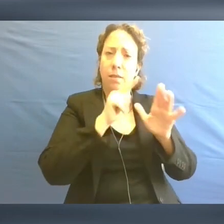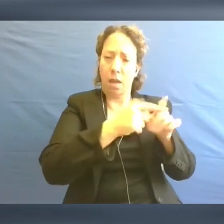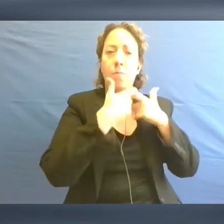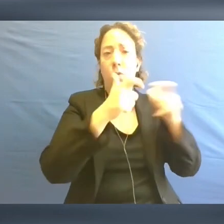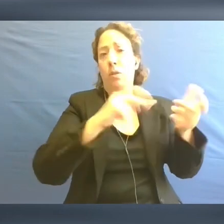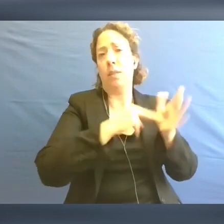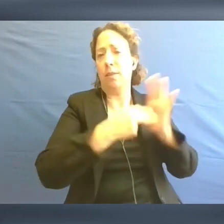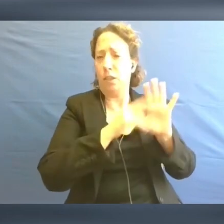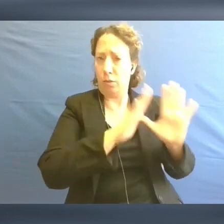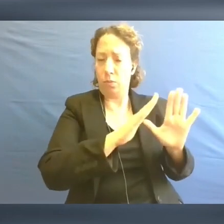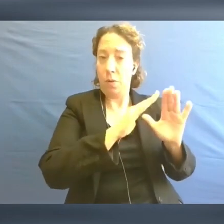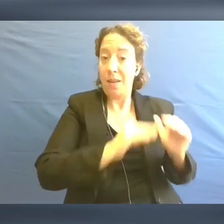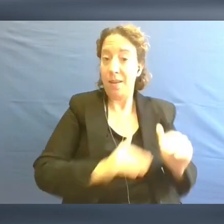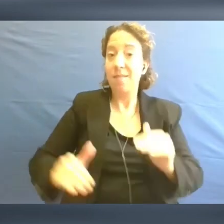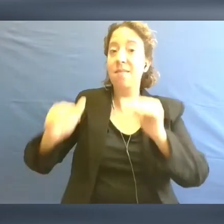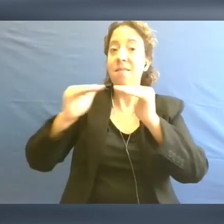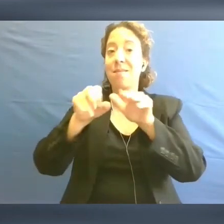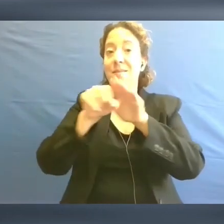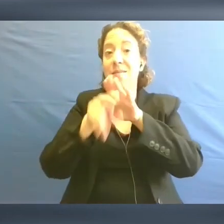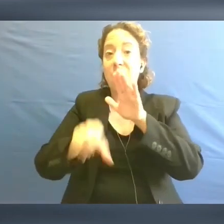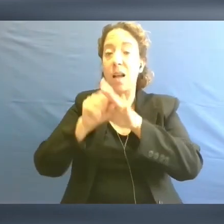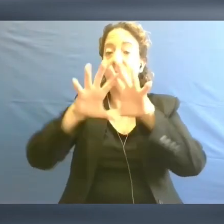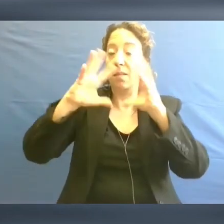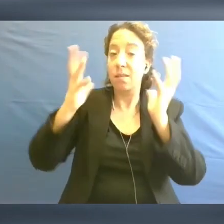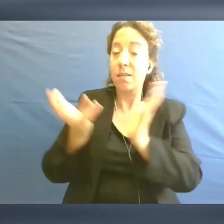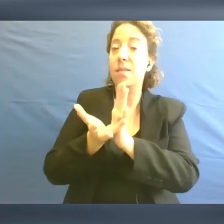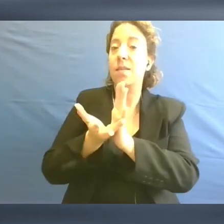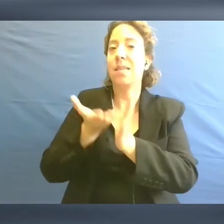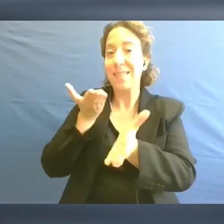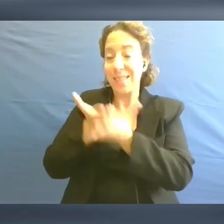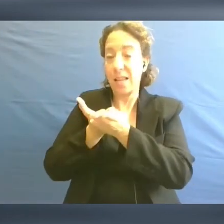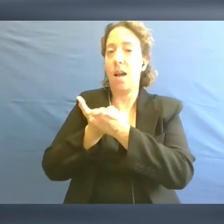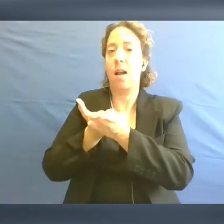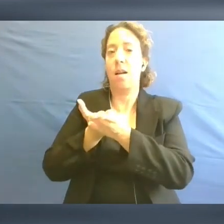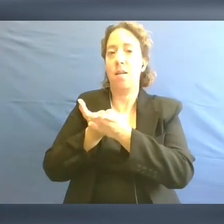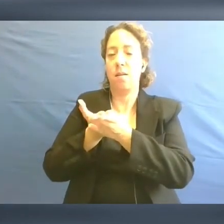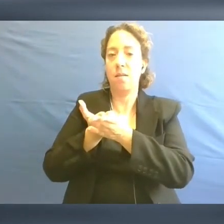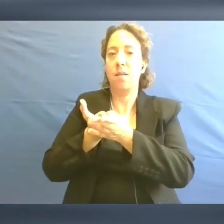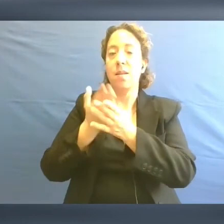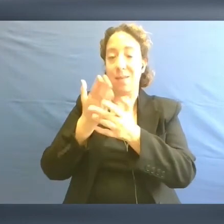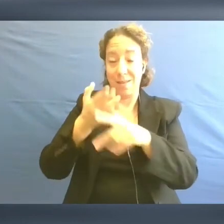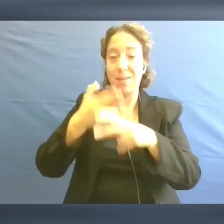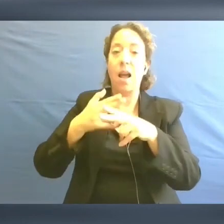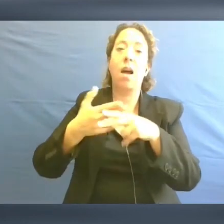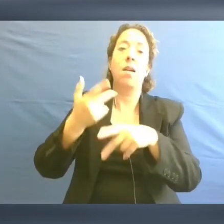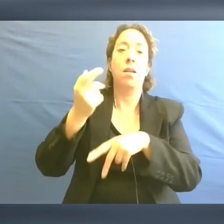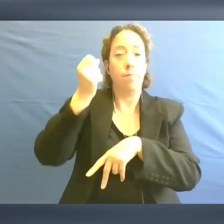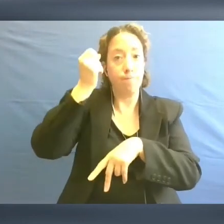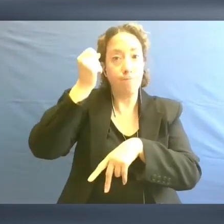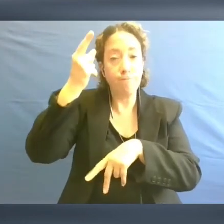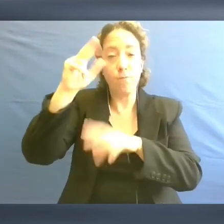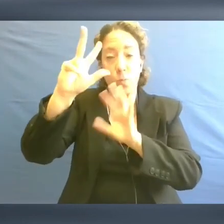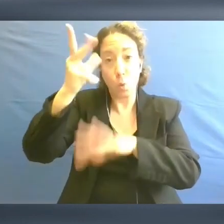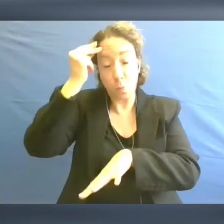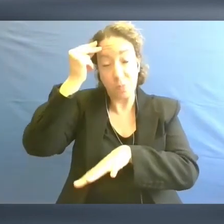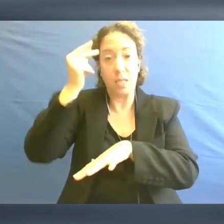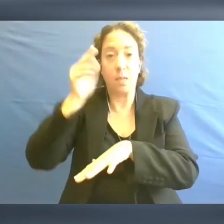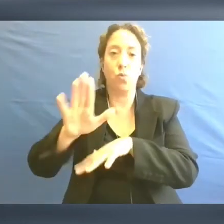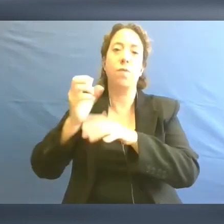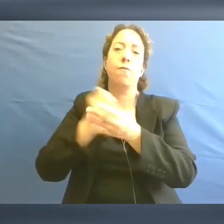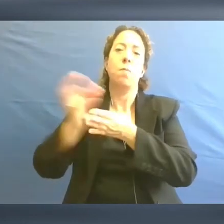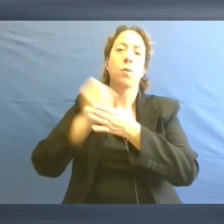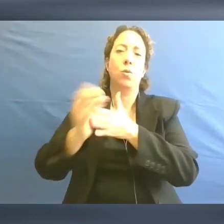technique. Niveau sémantique, c'est ce que nous avons appelé l'intelligibilité sémantique de